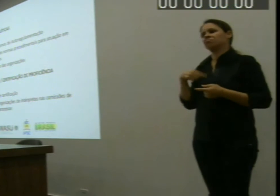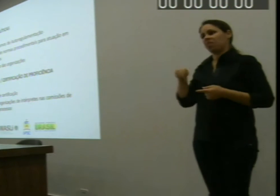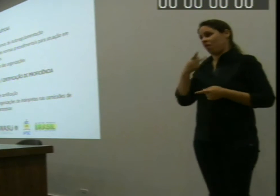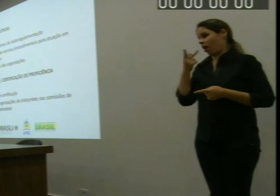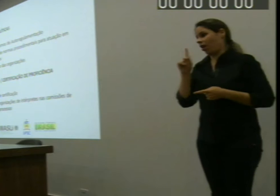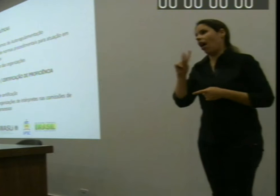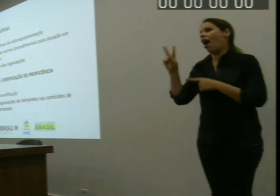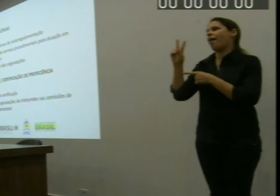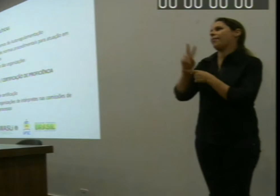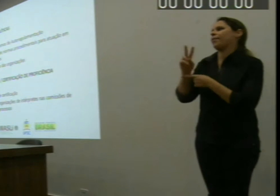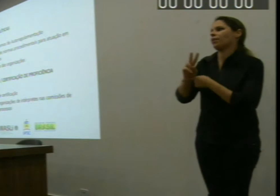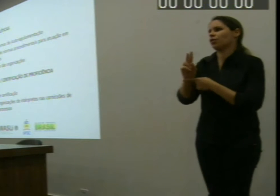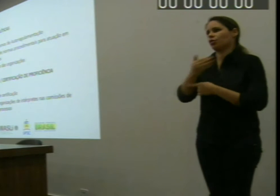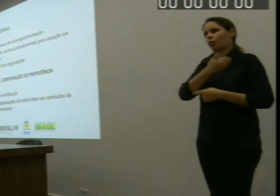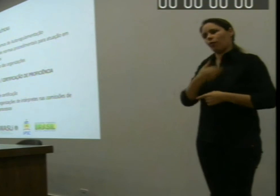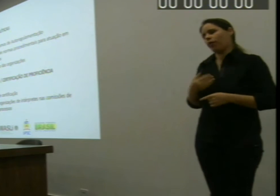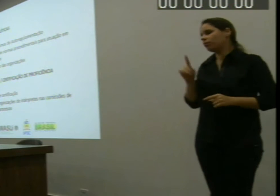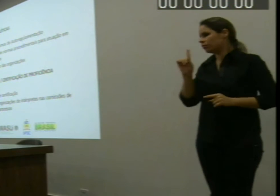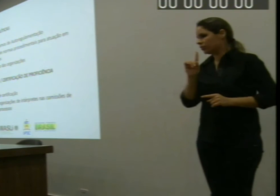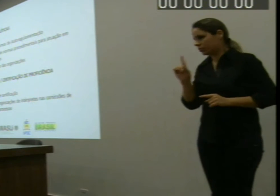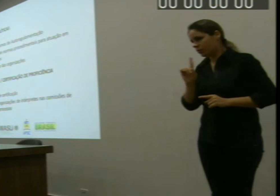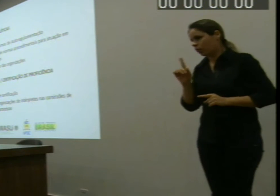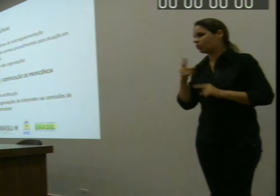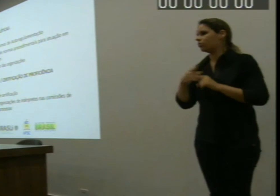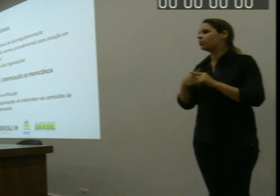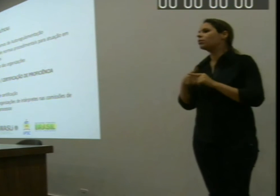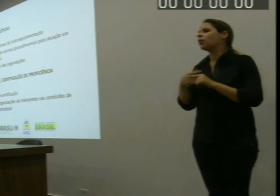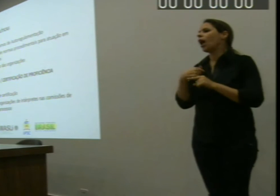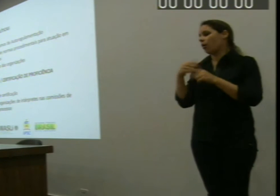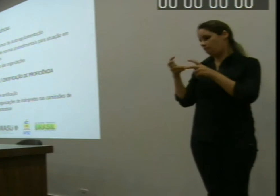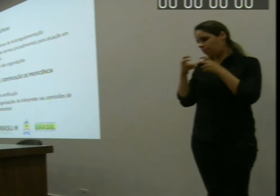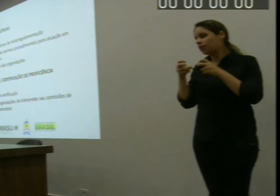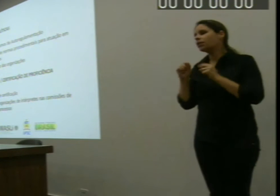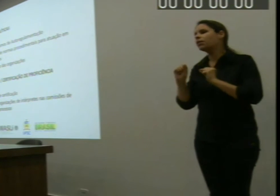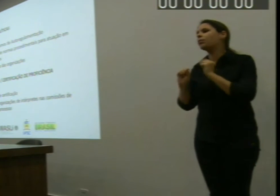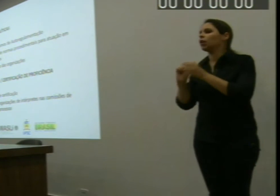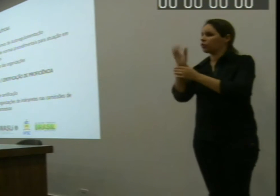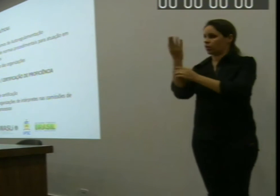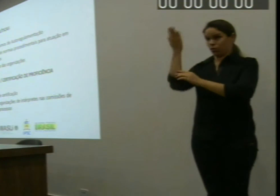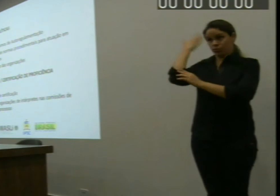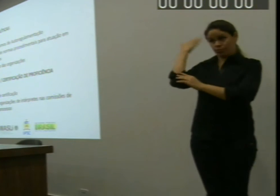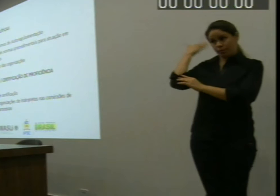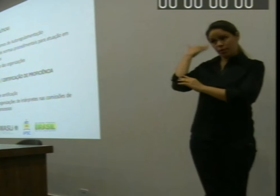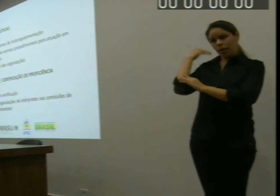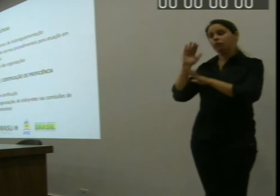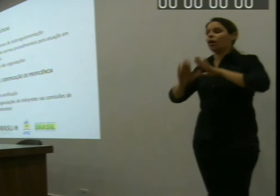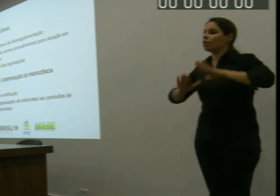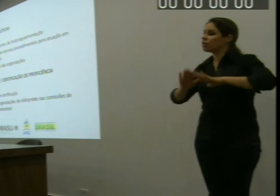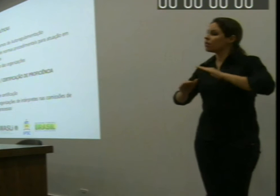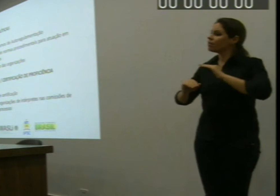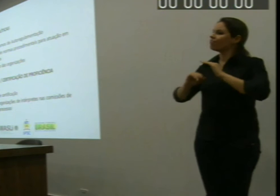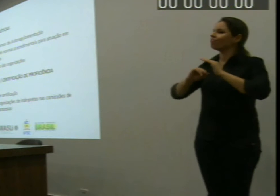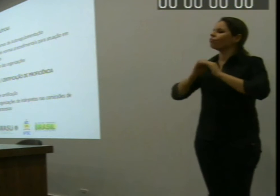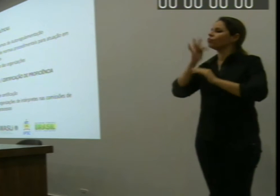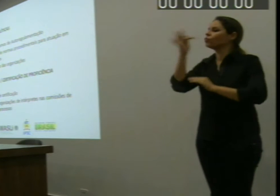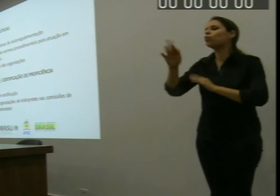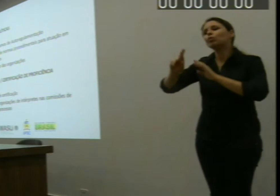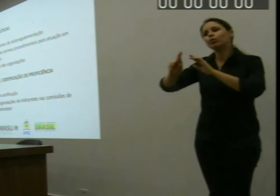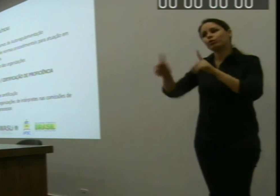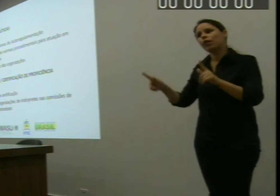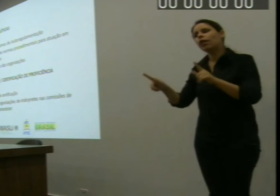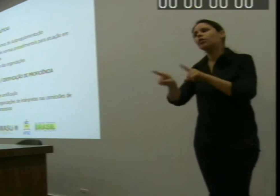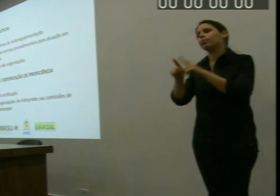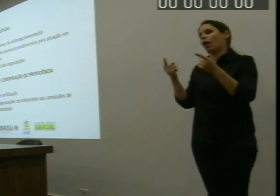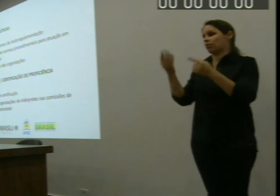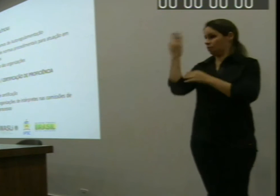porque eu acompanhei na época e eu acredito que que era um fato para aquela época Talvez isso mude no futuro mas para aquela época era